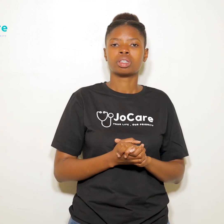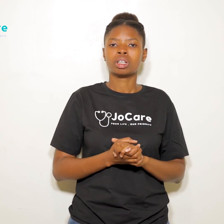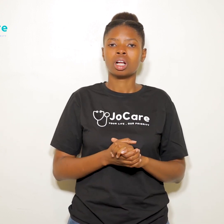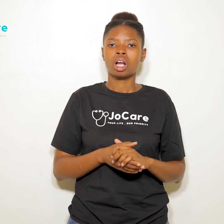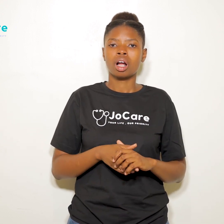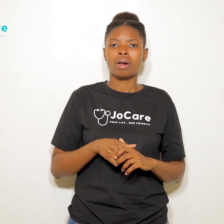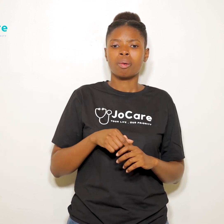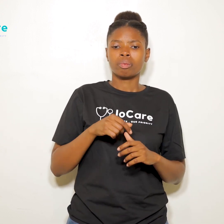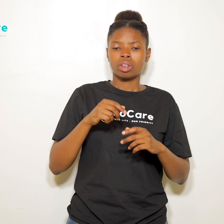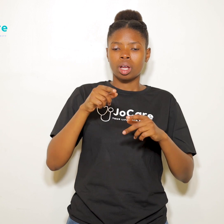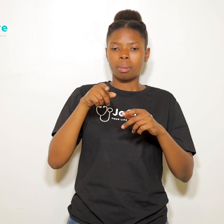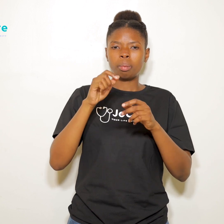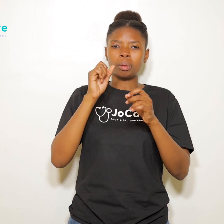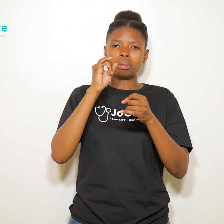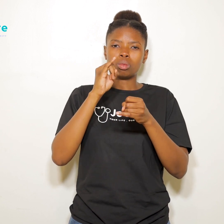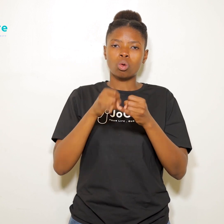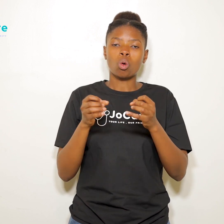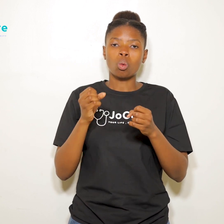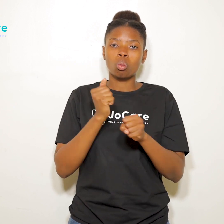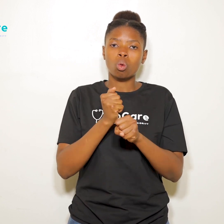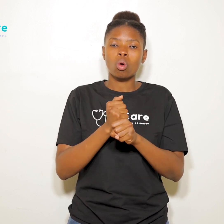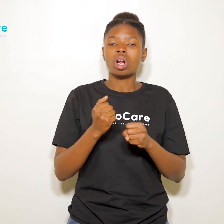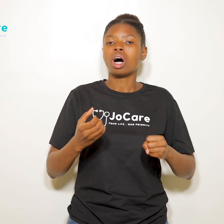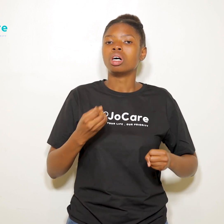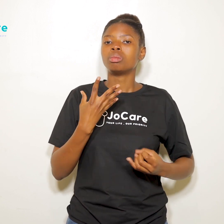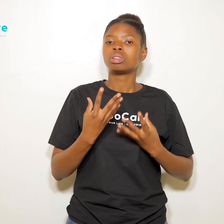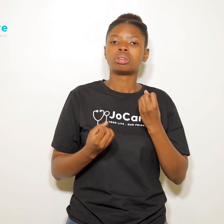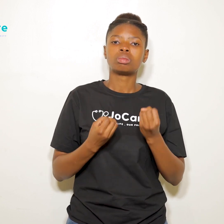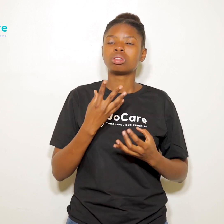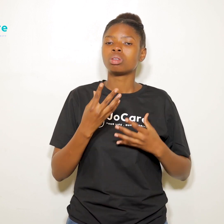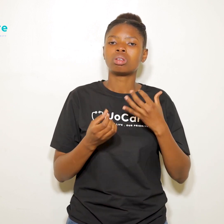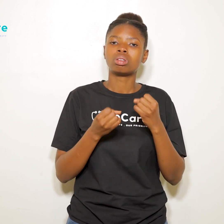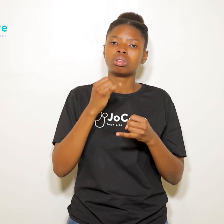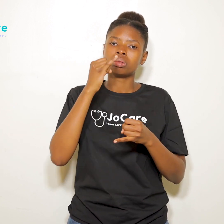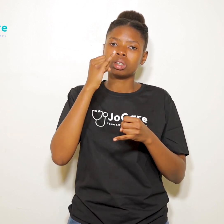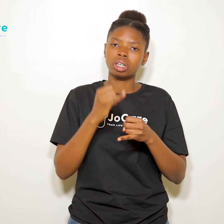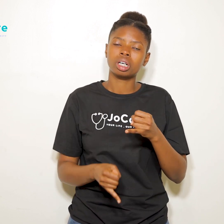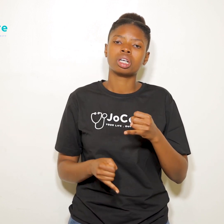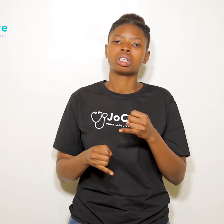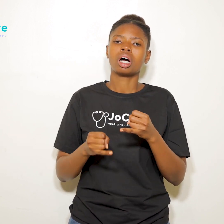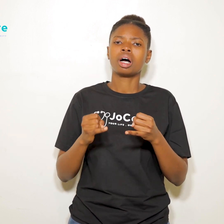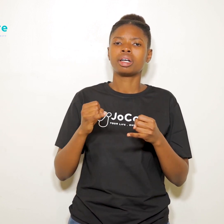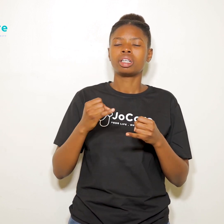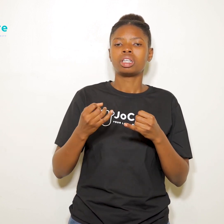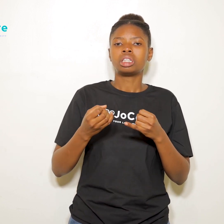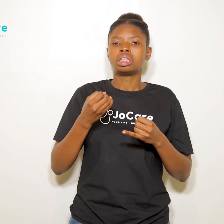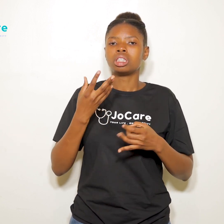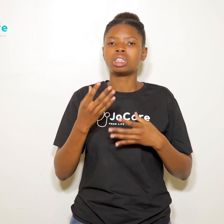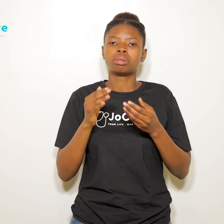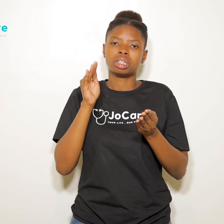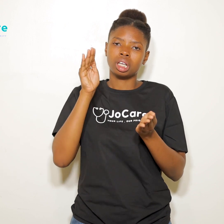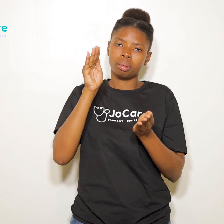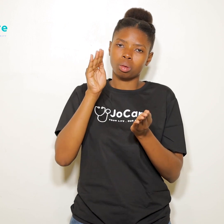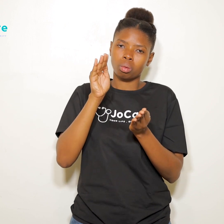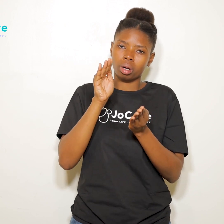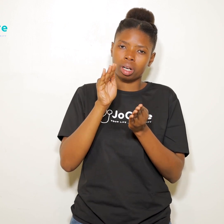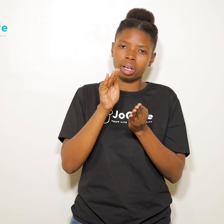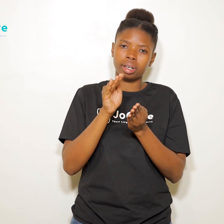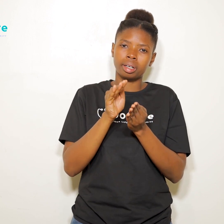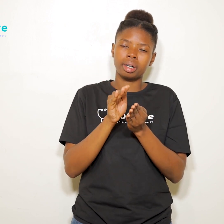jaune karekera gukora ya progesterone. Naho progesterone yagabanuka na estrogene zose ziragabanuka, noneho bigatuma